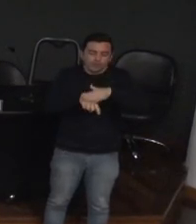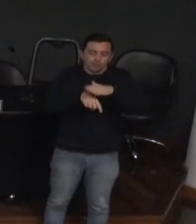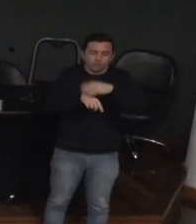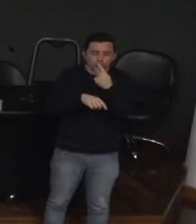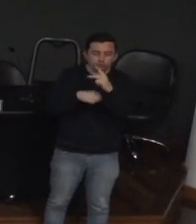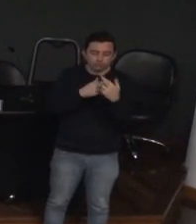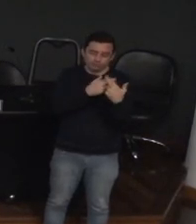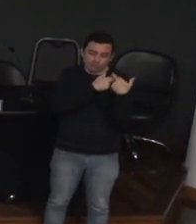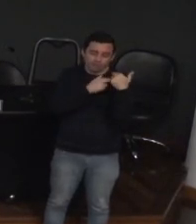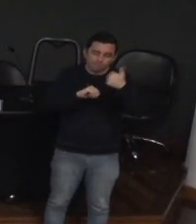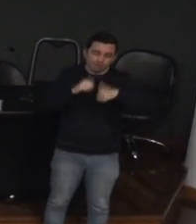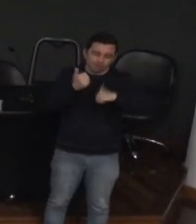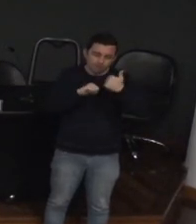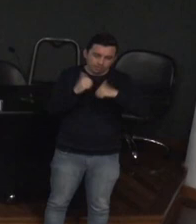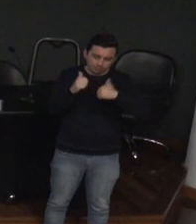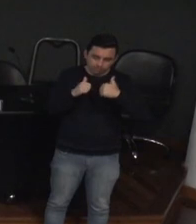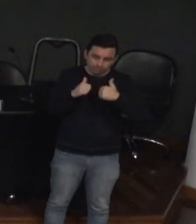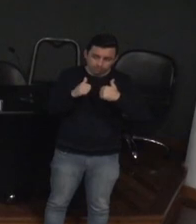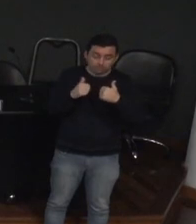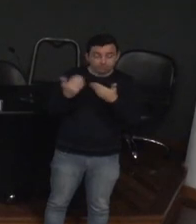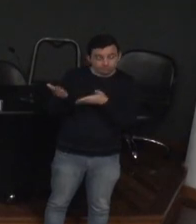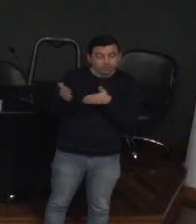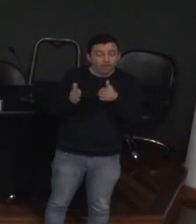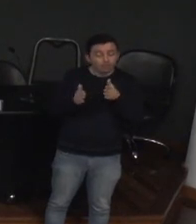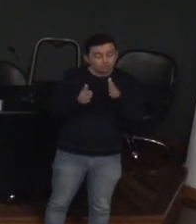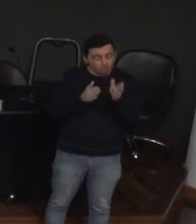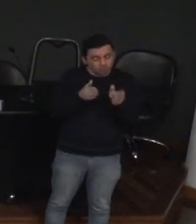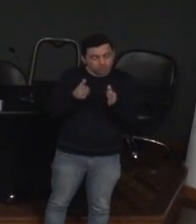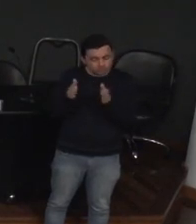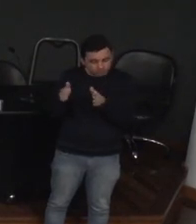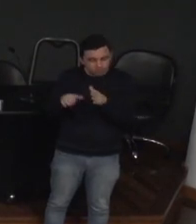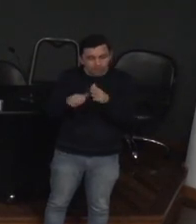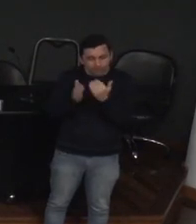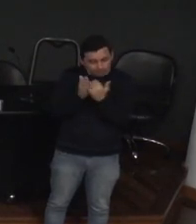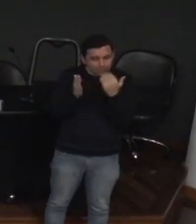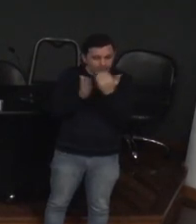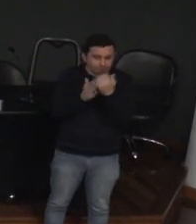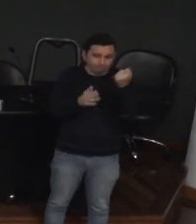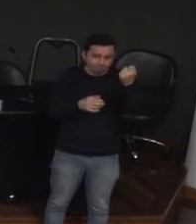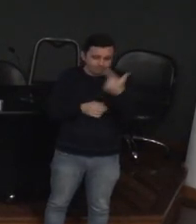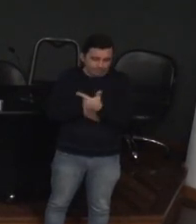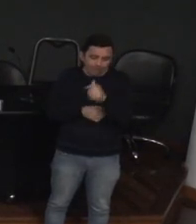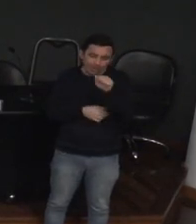avaliar o ativo. Então, aqui é mais processo do que ativo, tá?